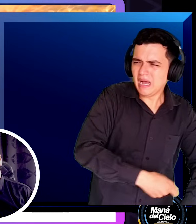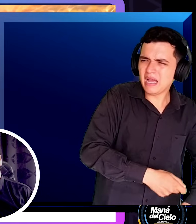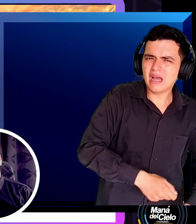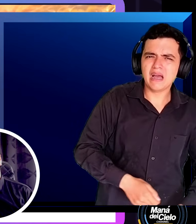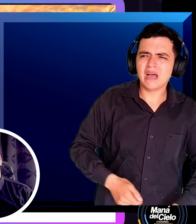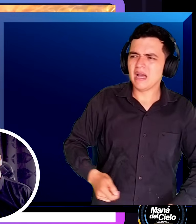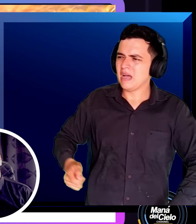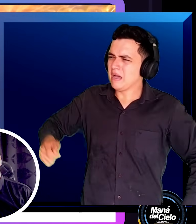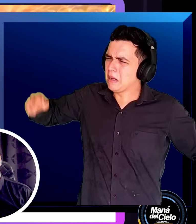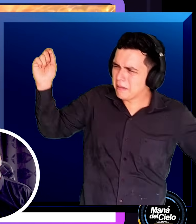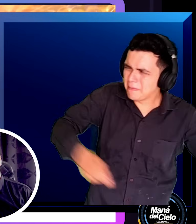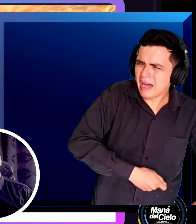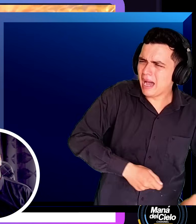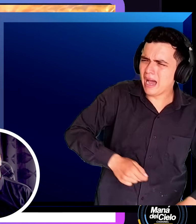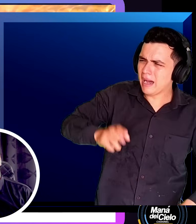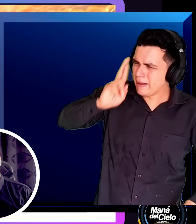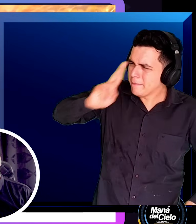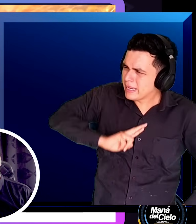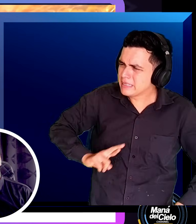Señor.